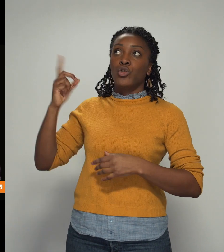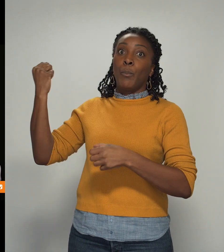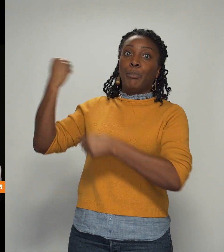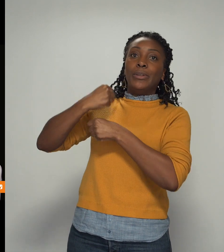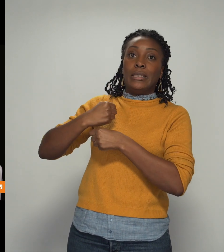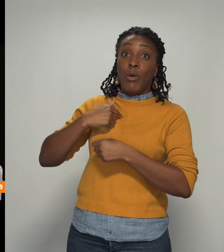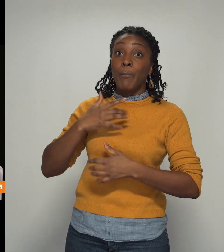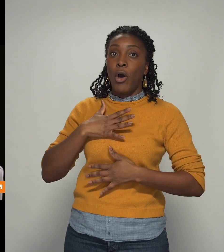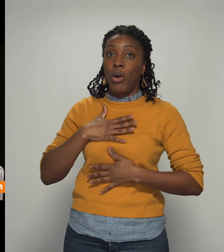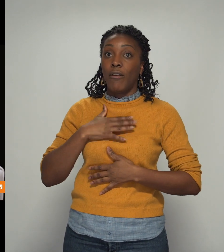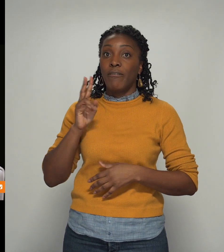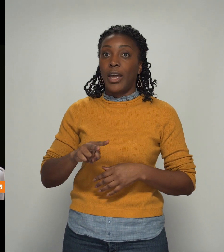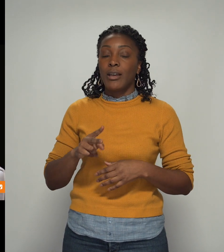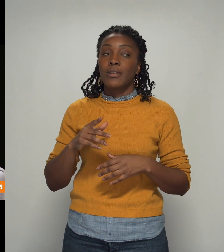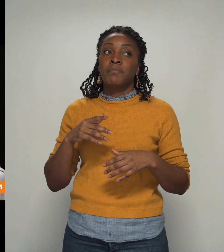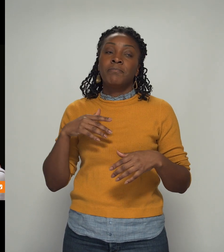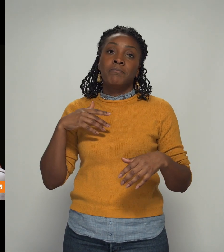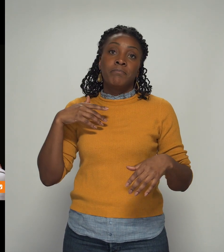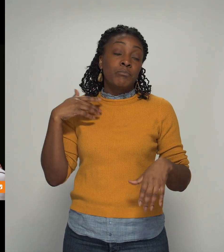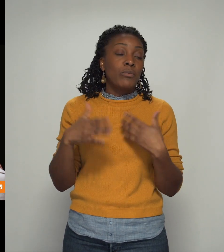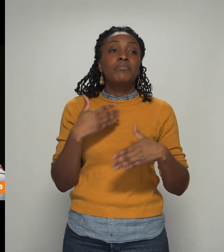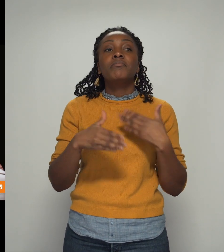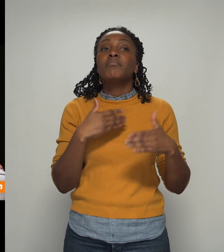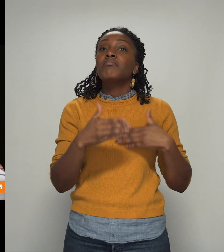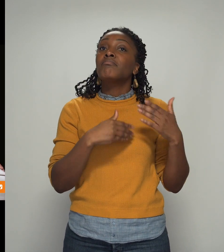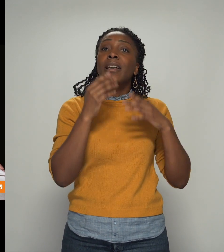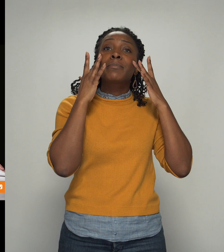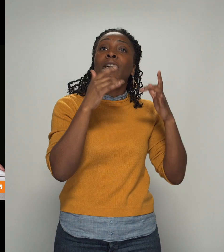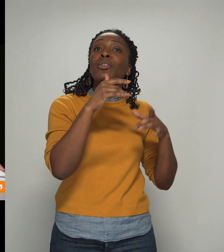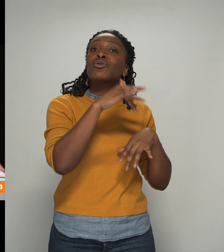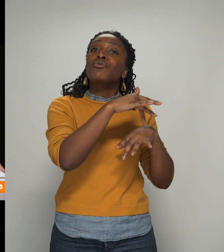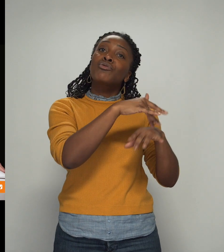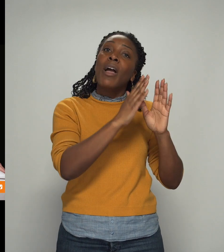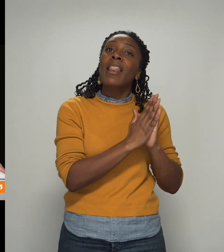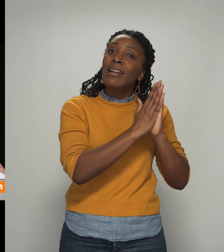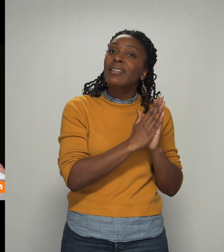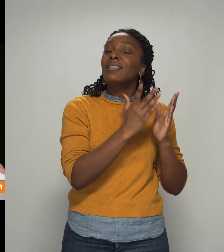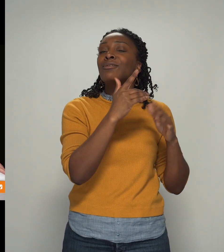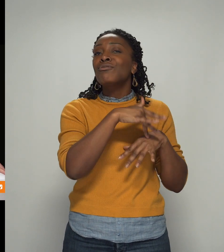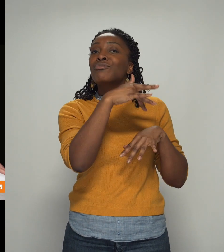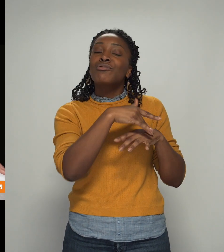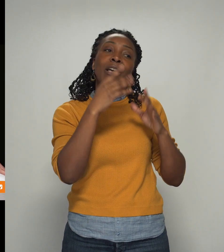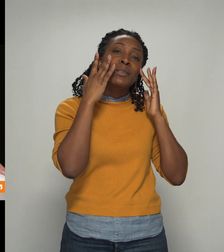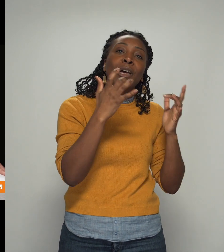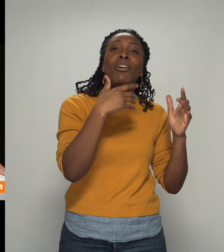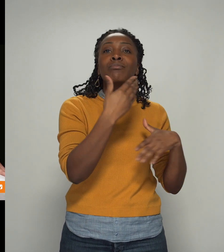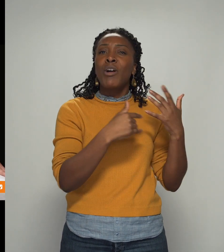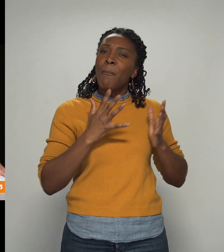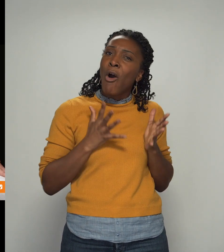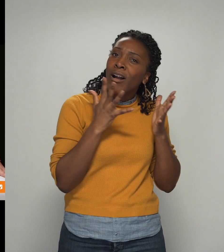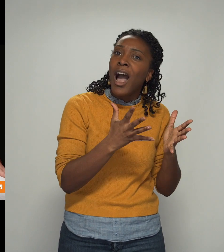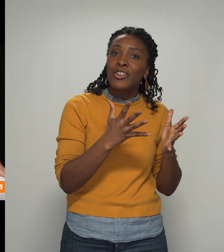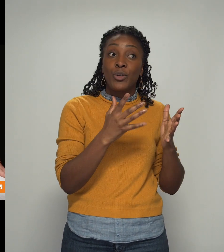me punir. Et le temps passe, et puis je fais mes premières expériences avec Dieu dans cette église. Je commence à